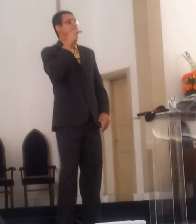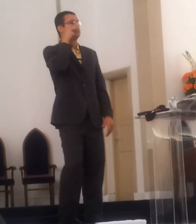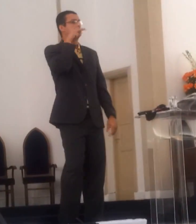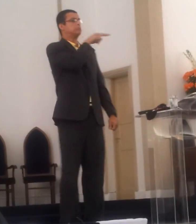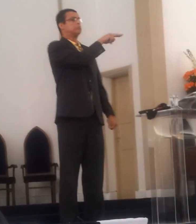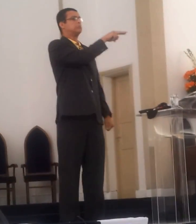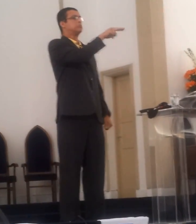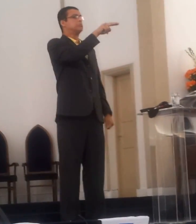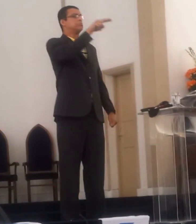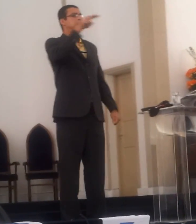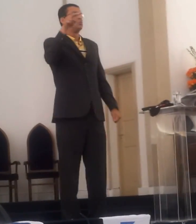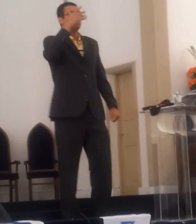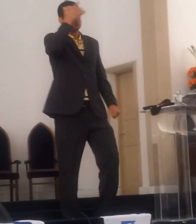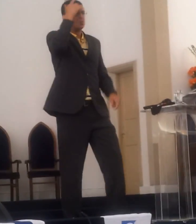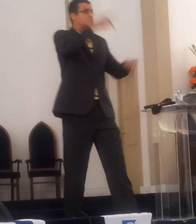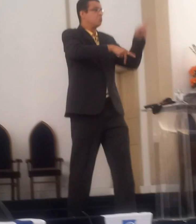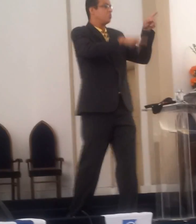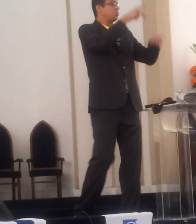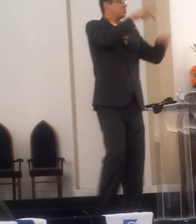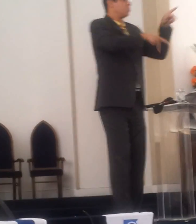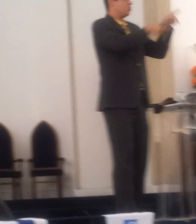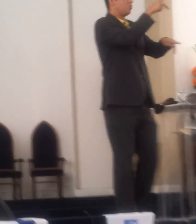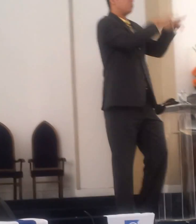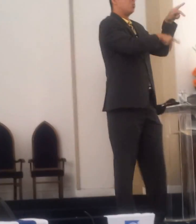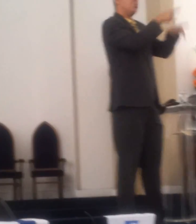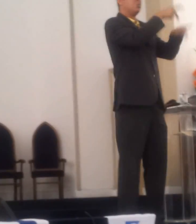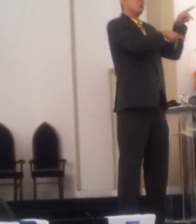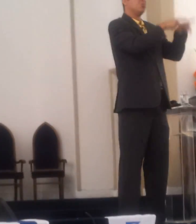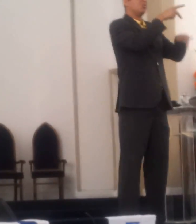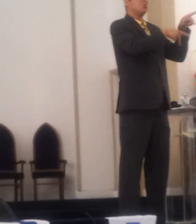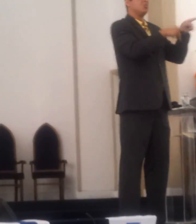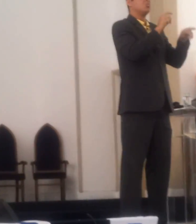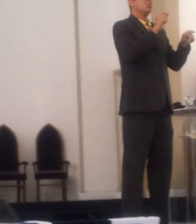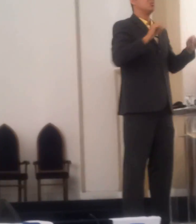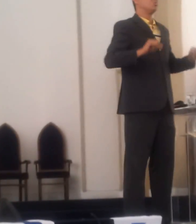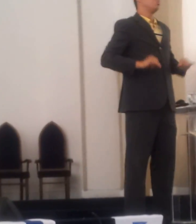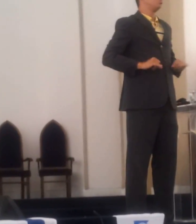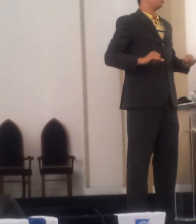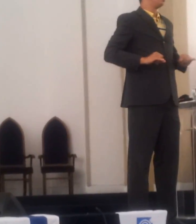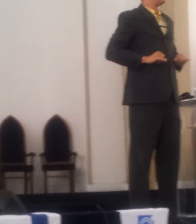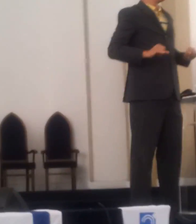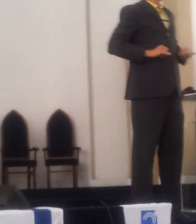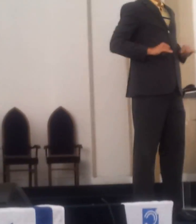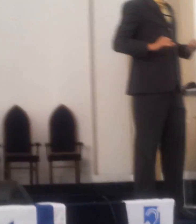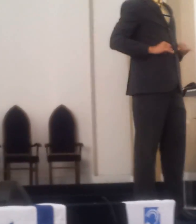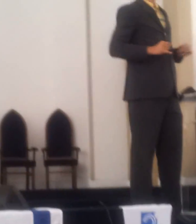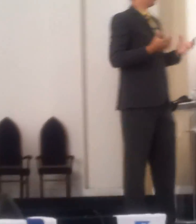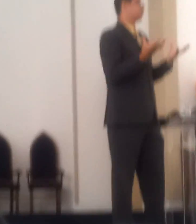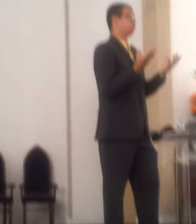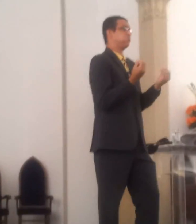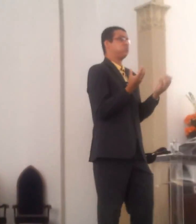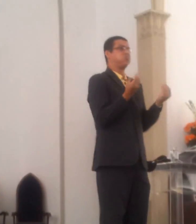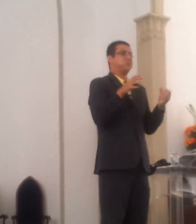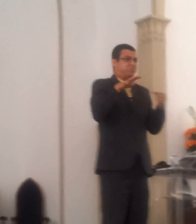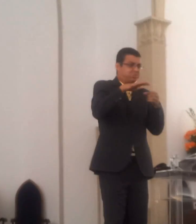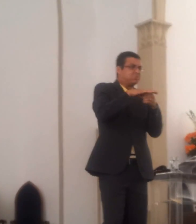mortas. Então Jesus observava aquelas pessoas e havia uma multidão, um grande povo sofrendo, muitas